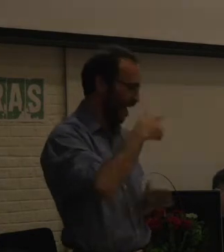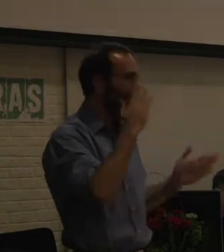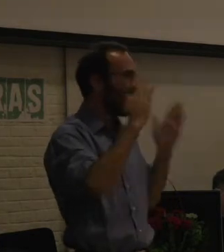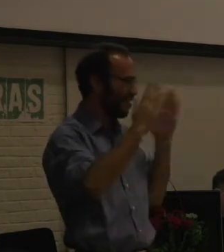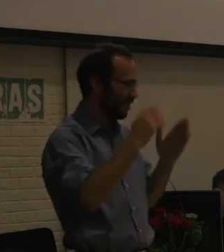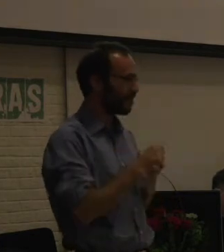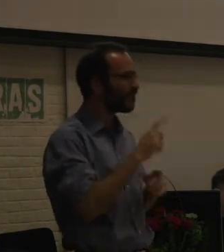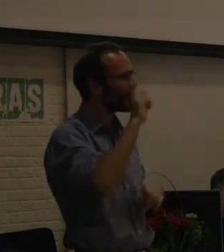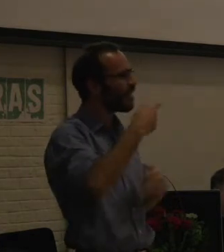que se llama Estampa,